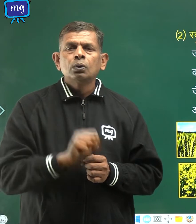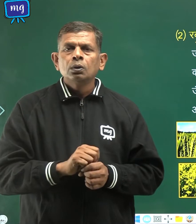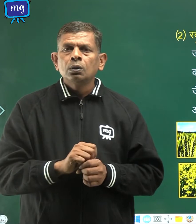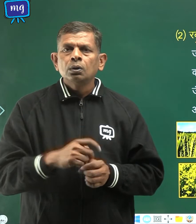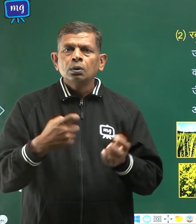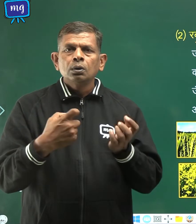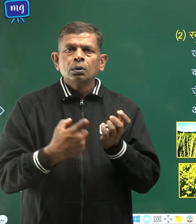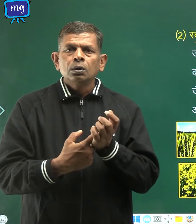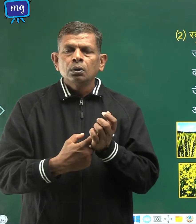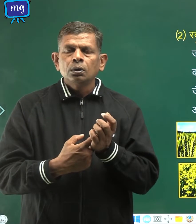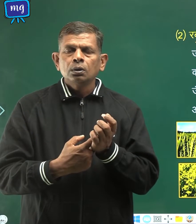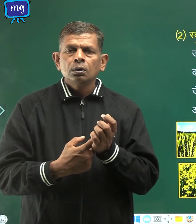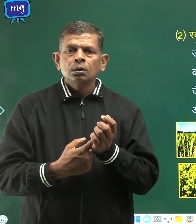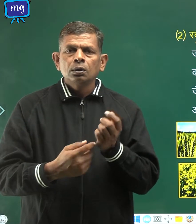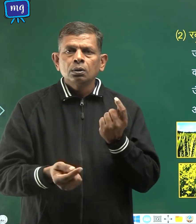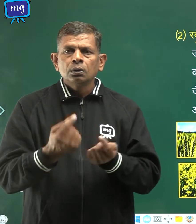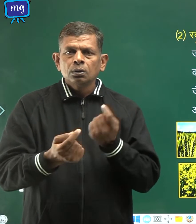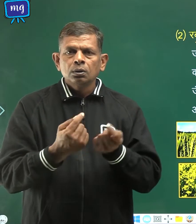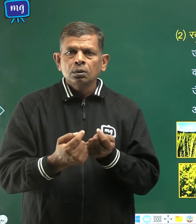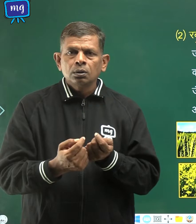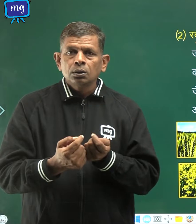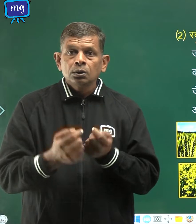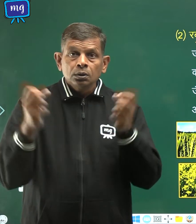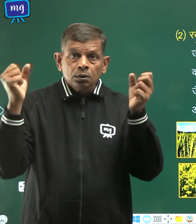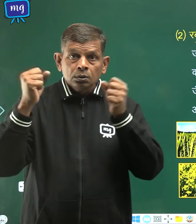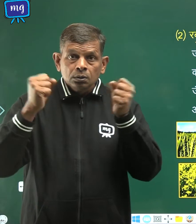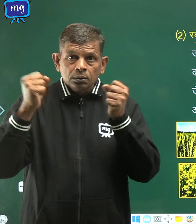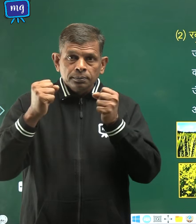रबी फसल। शीत ऋतु में